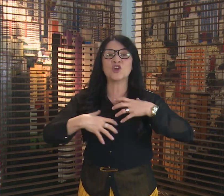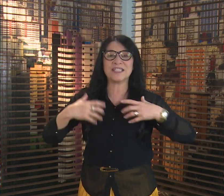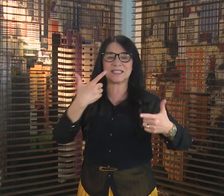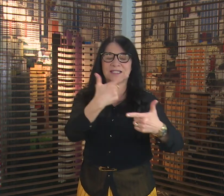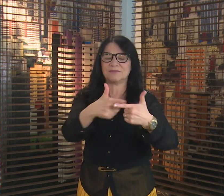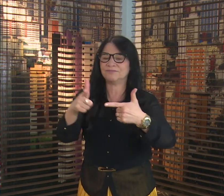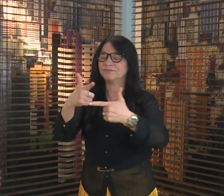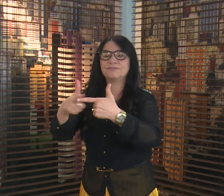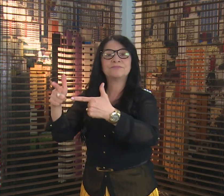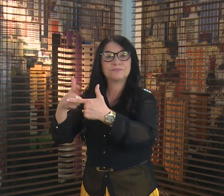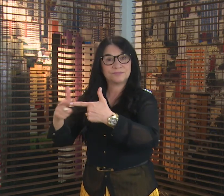aflições,